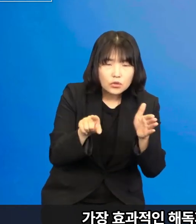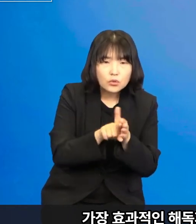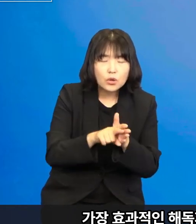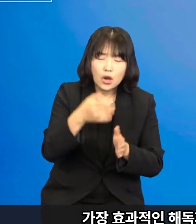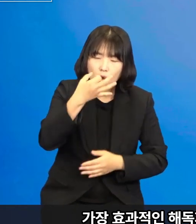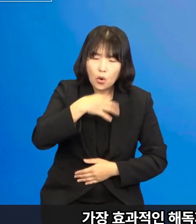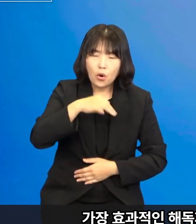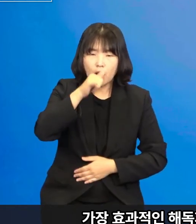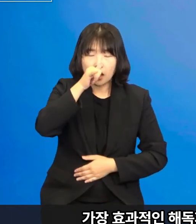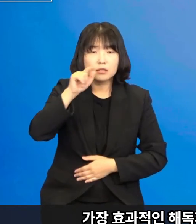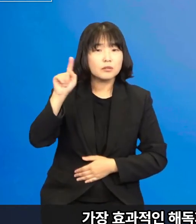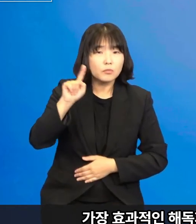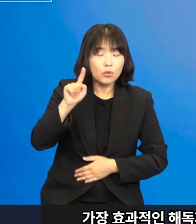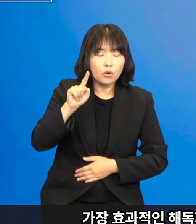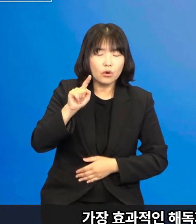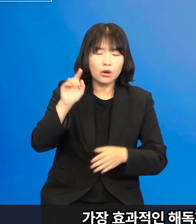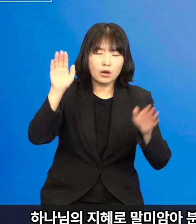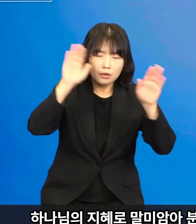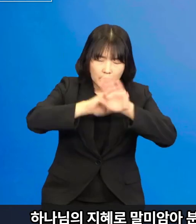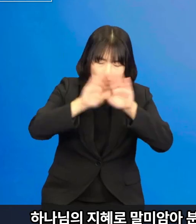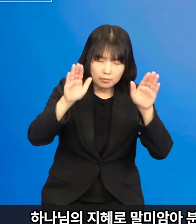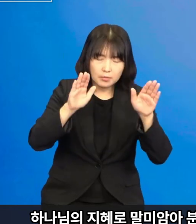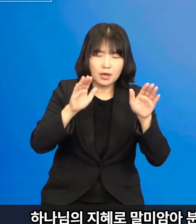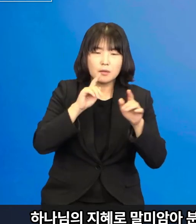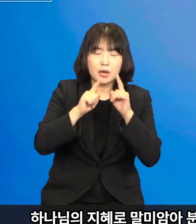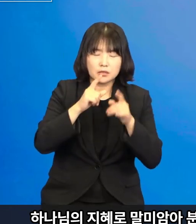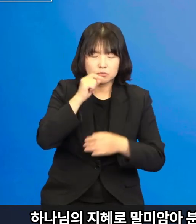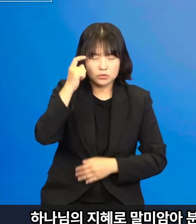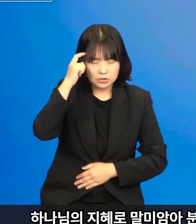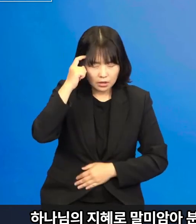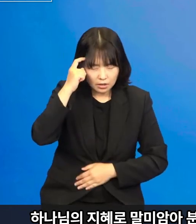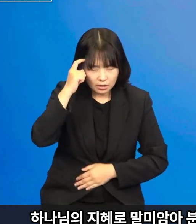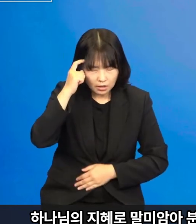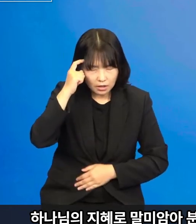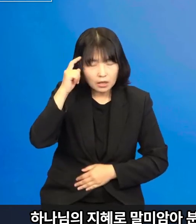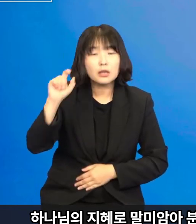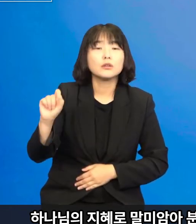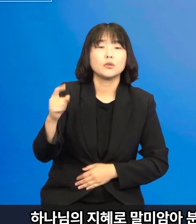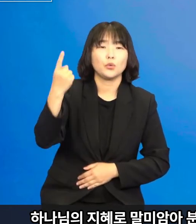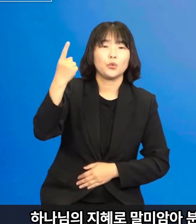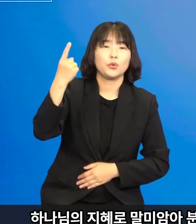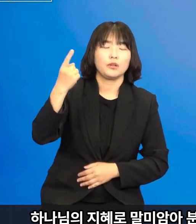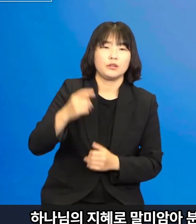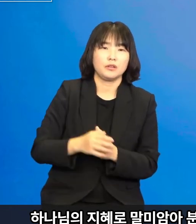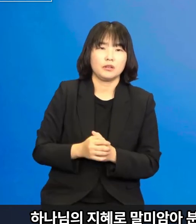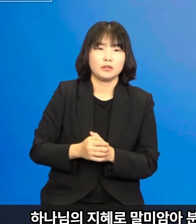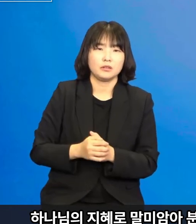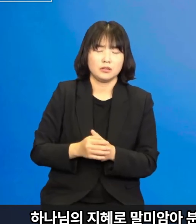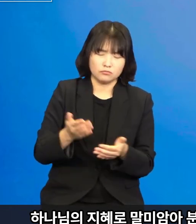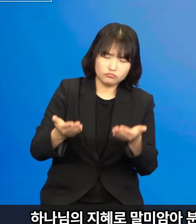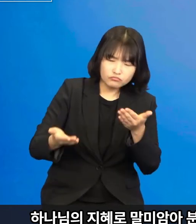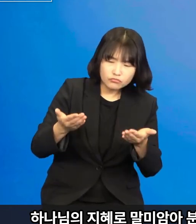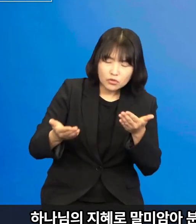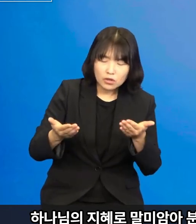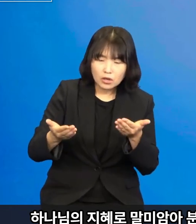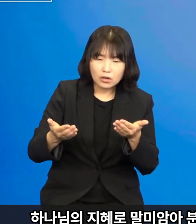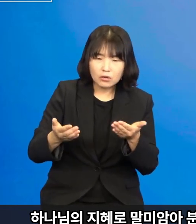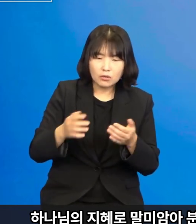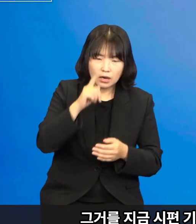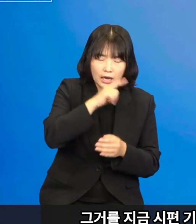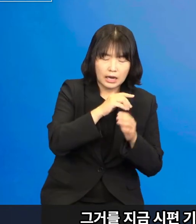해독제는 주야로 말씀을 묵상하여 하나님의 지혜로 말미암아 분별을 받고 멀어지는 거예요. 그